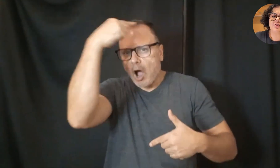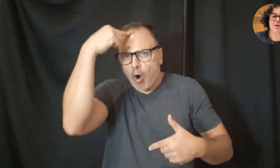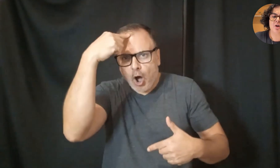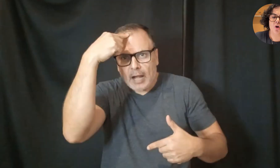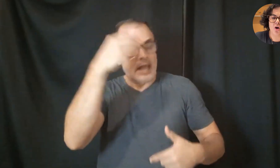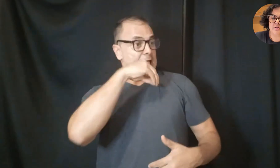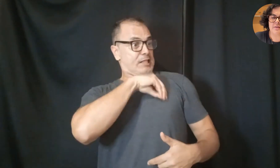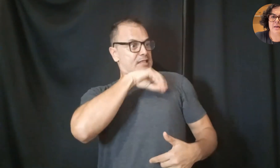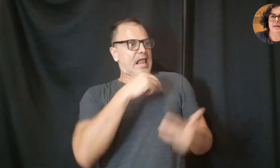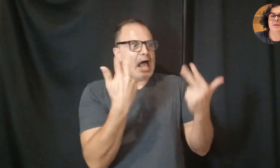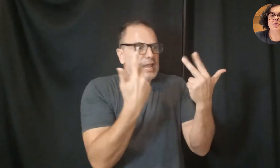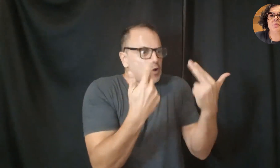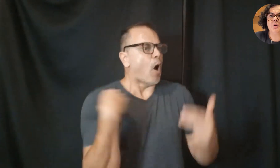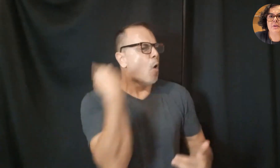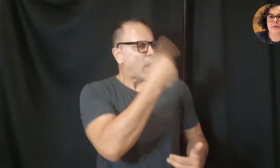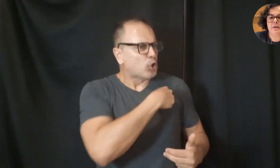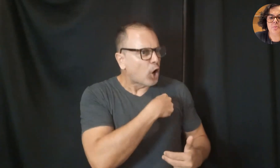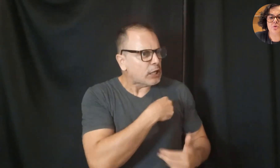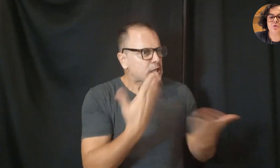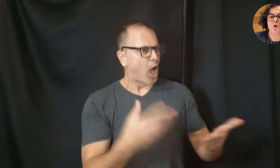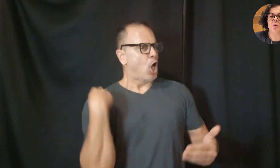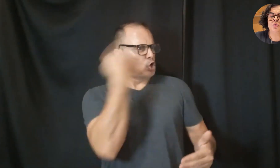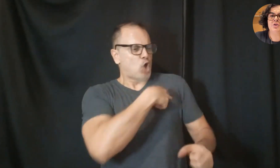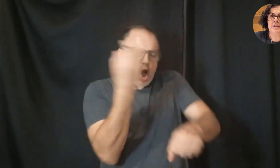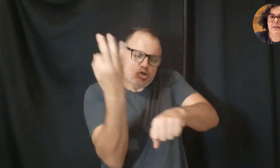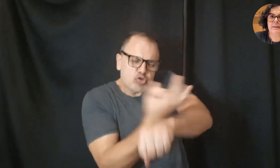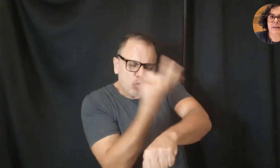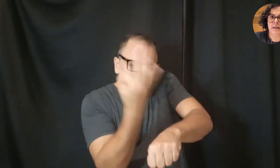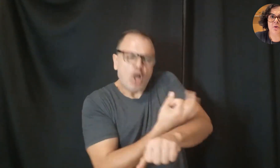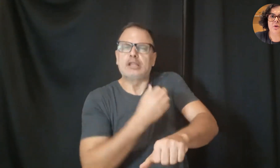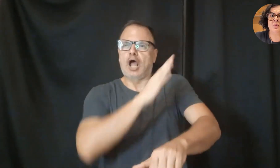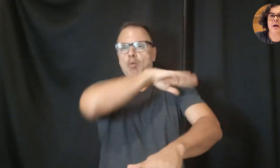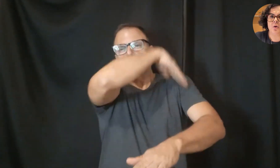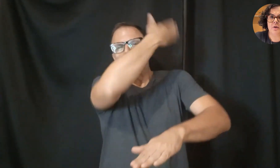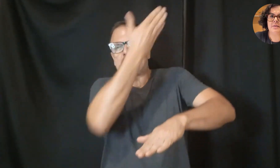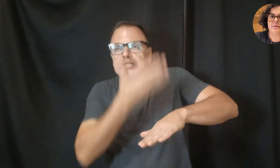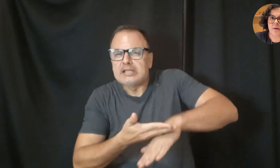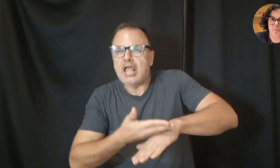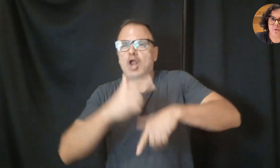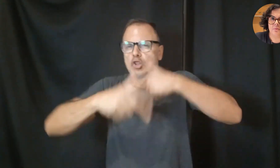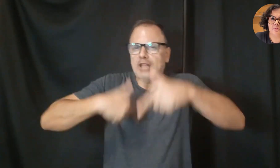a nós, que suportamos o dia inteiro e o calor extremo.